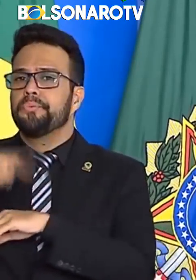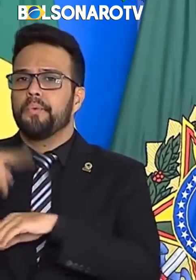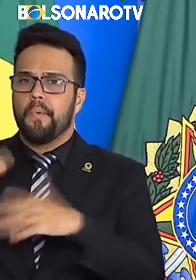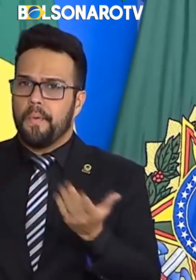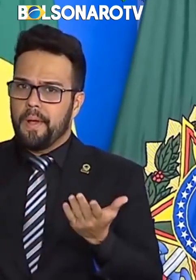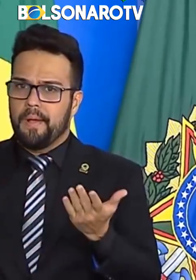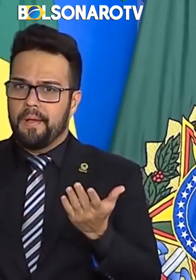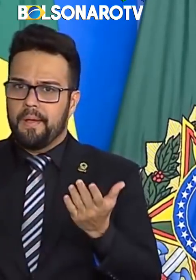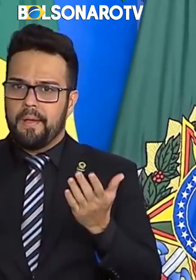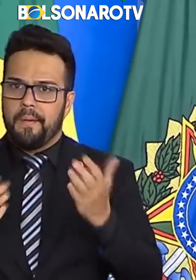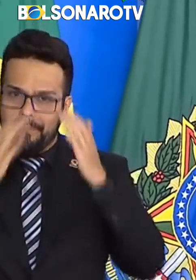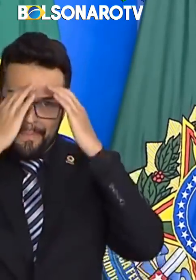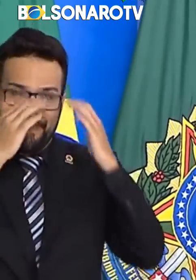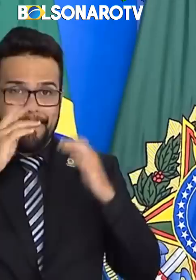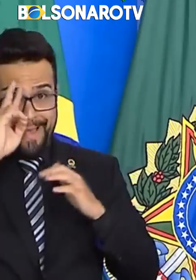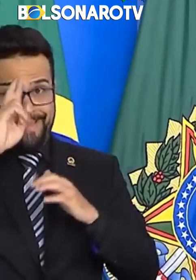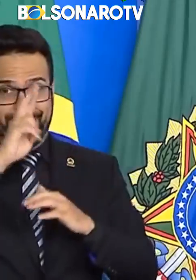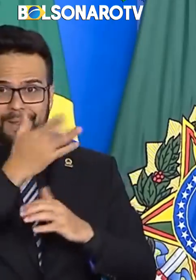uma regra isso aí.